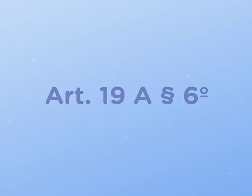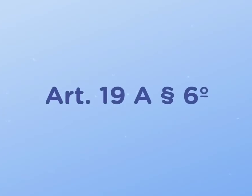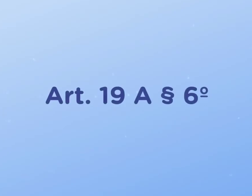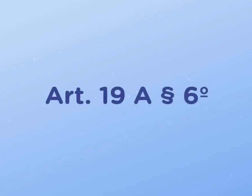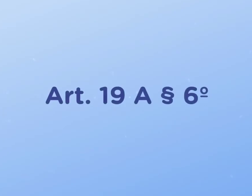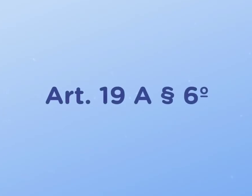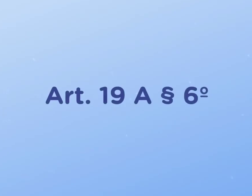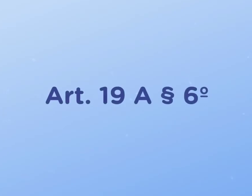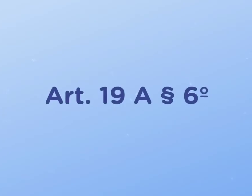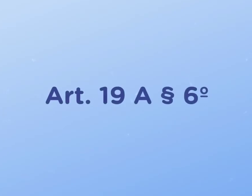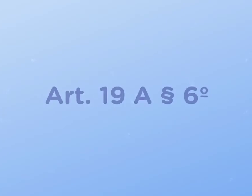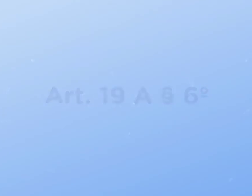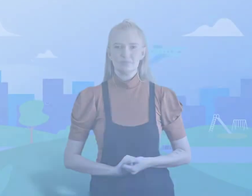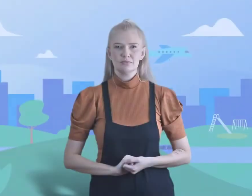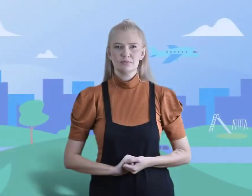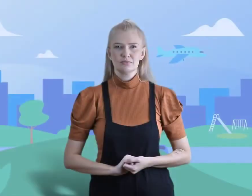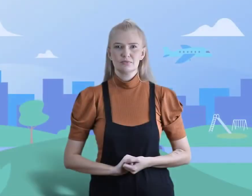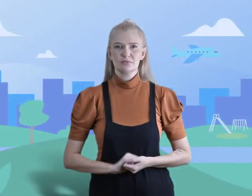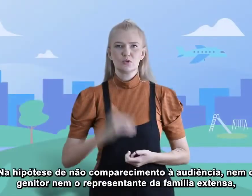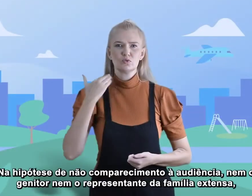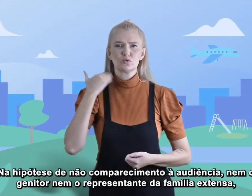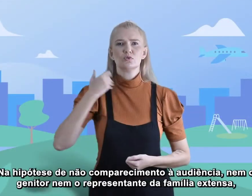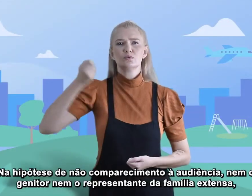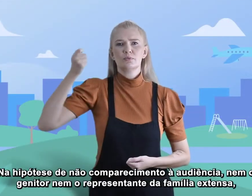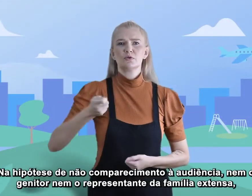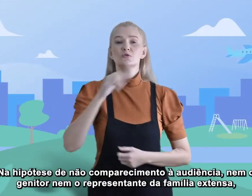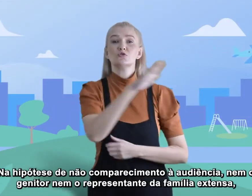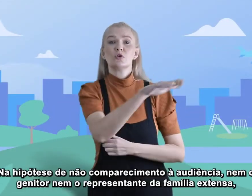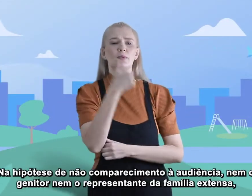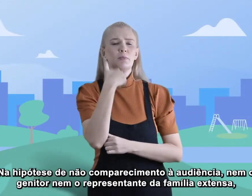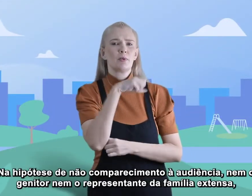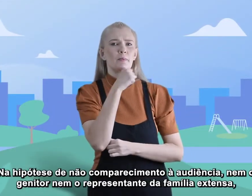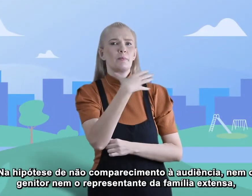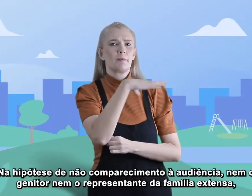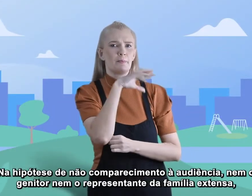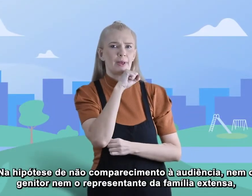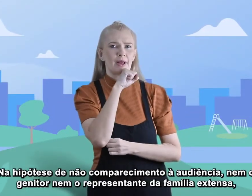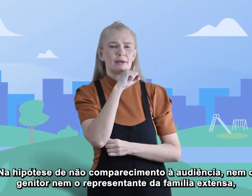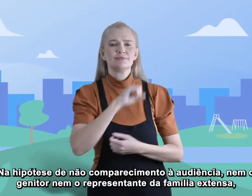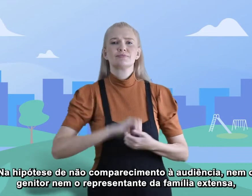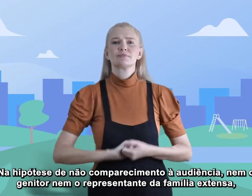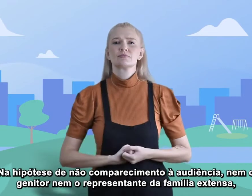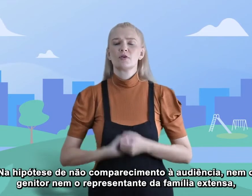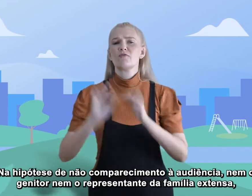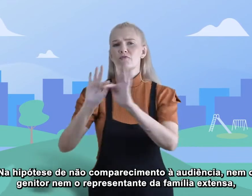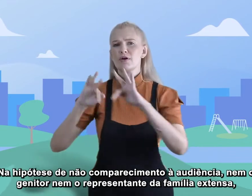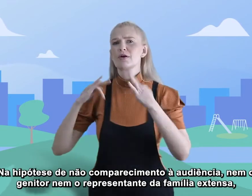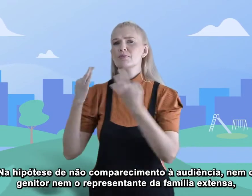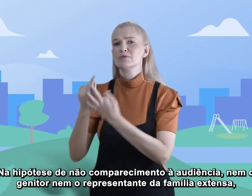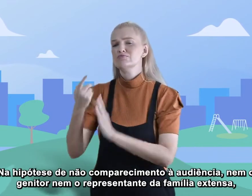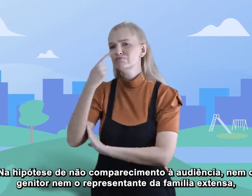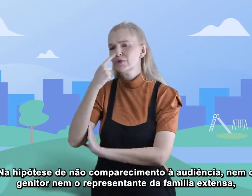Artigo 19A, parágrafo 6º. Na hipótese de não comparecimento à audiência, nem o genitor, nem